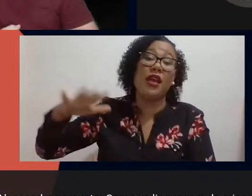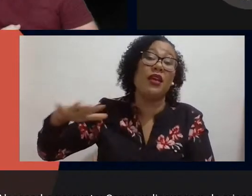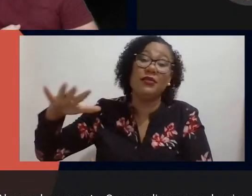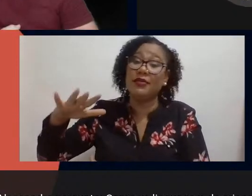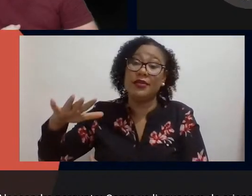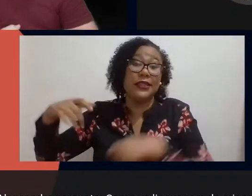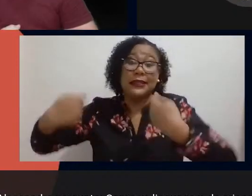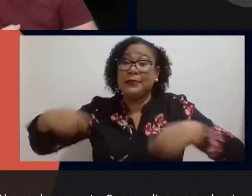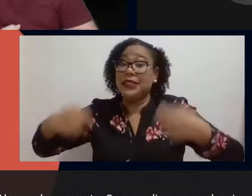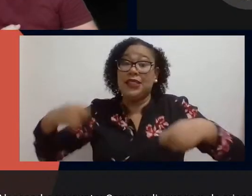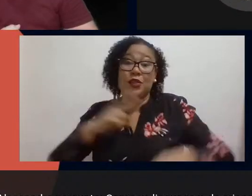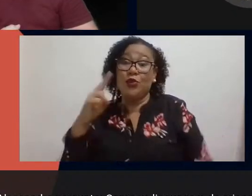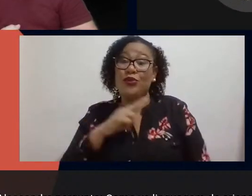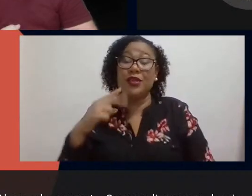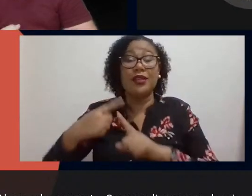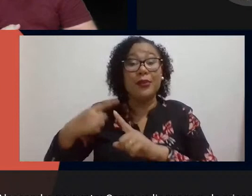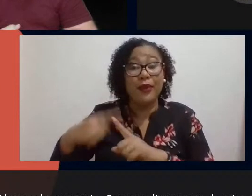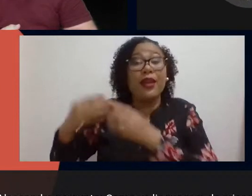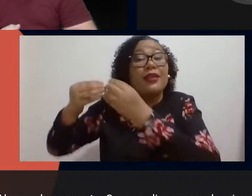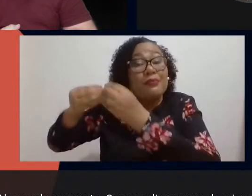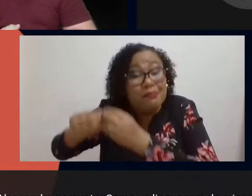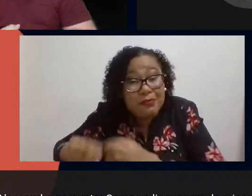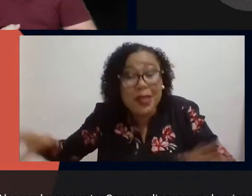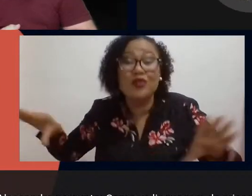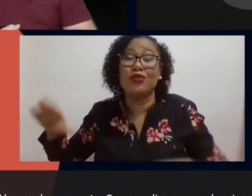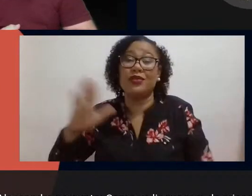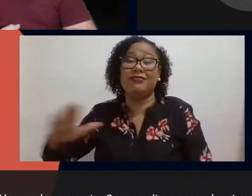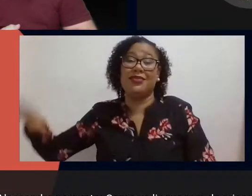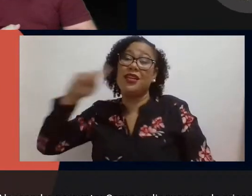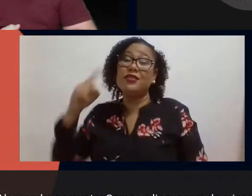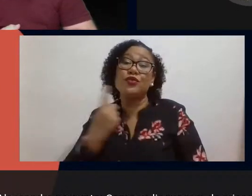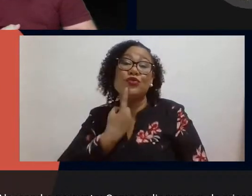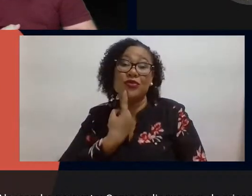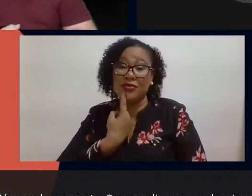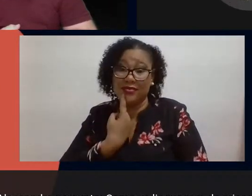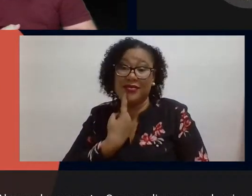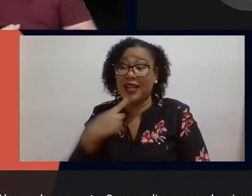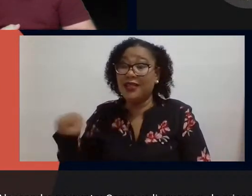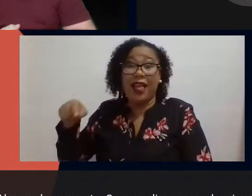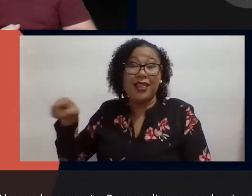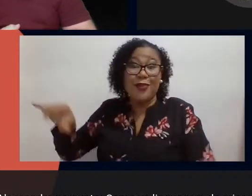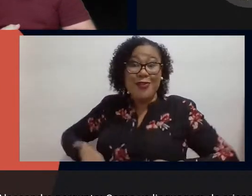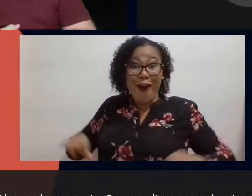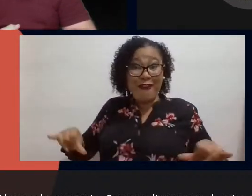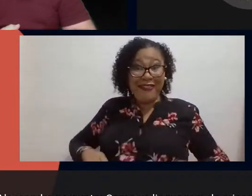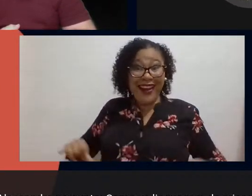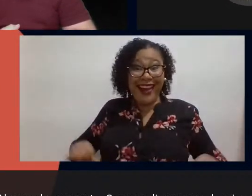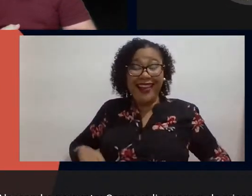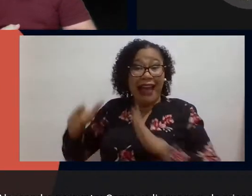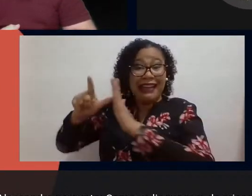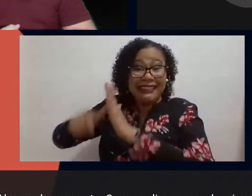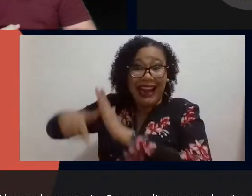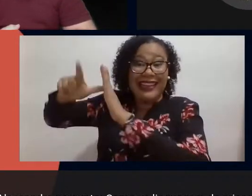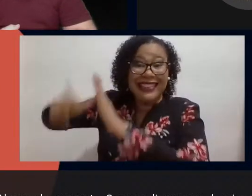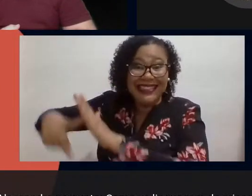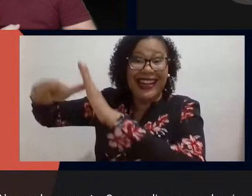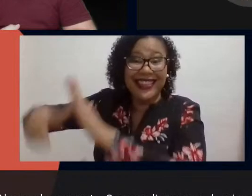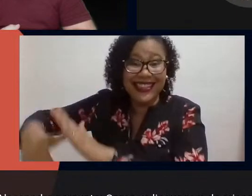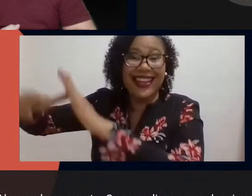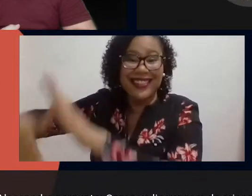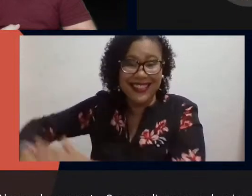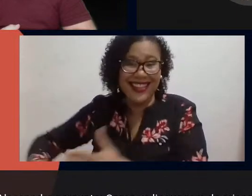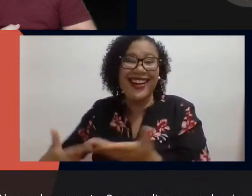Então é urgente que nós possamos criar um ambiente. Então isso é urgente mesmo, porque as crianças todas estão tendo este esse